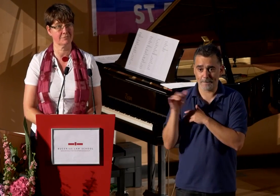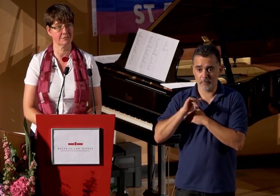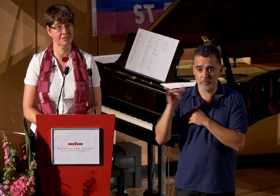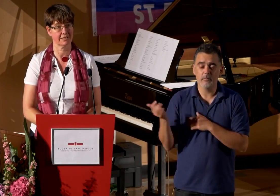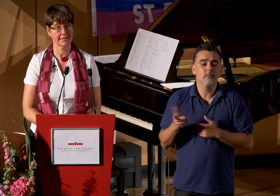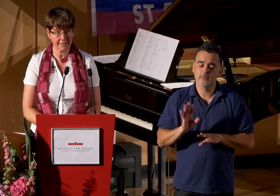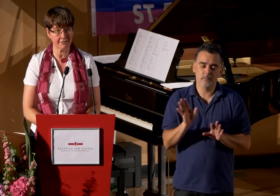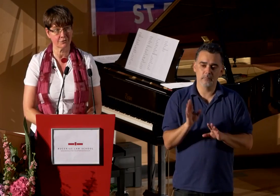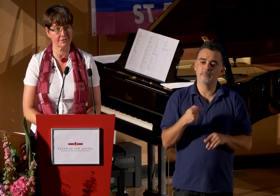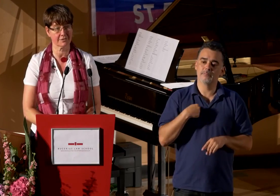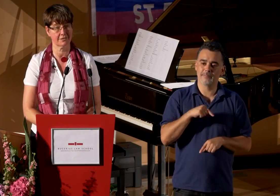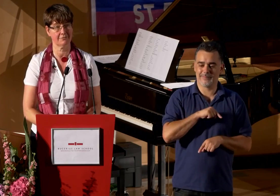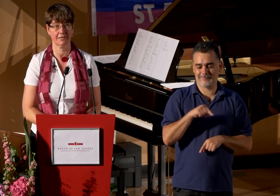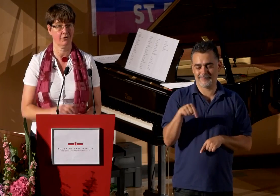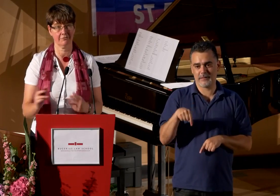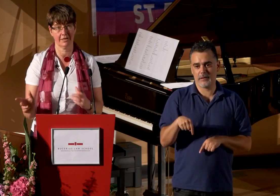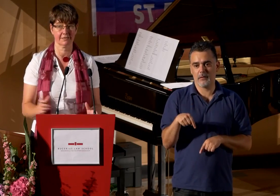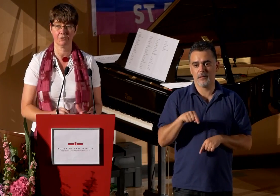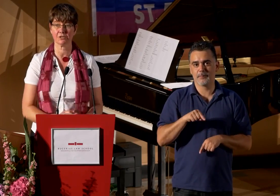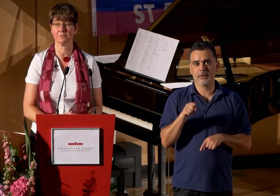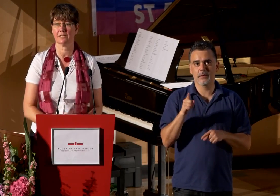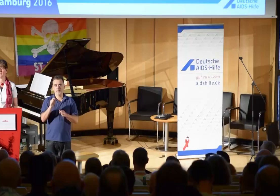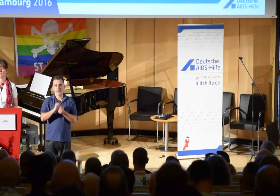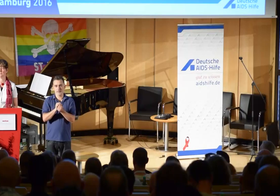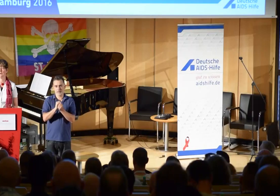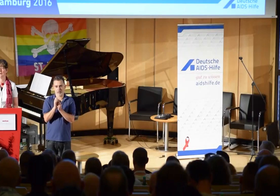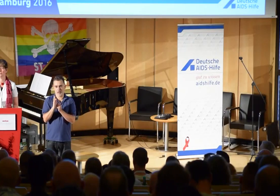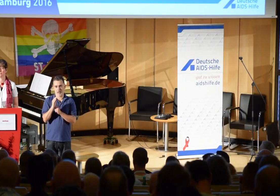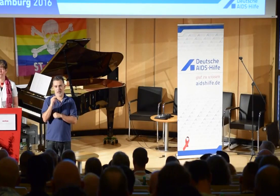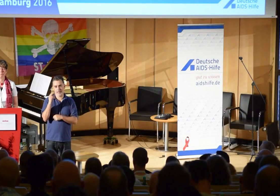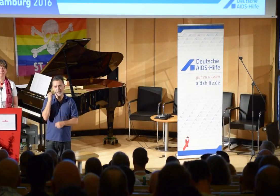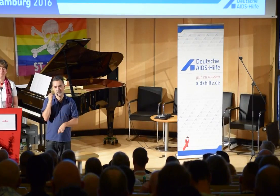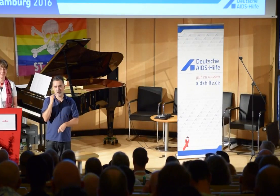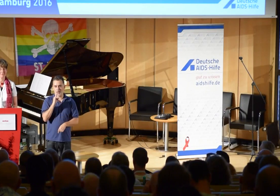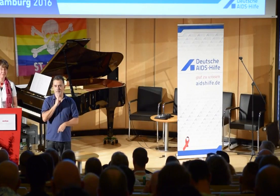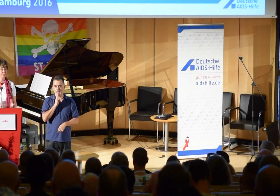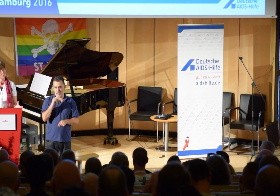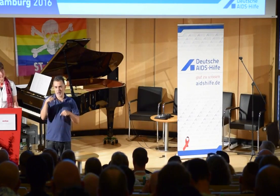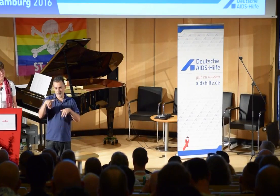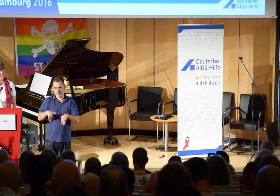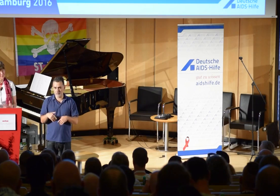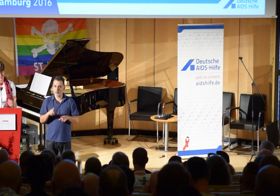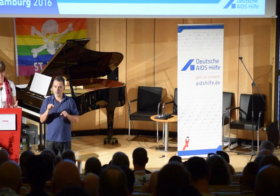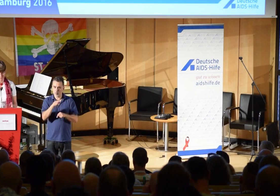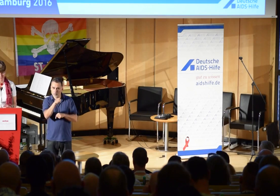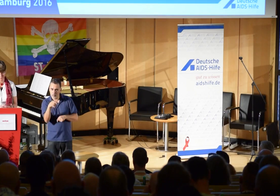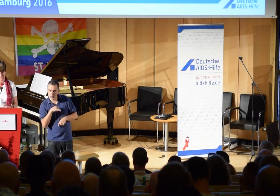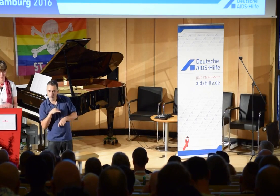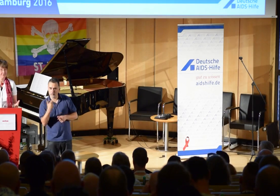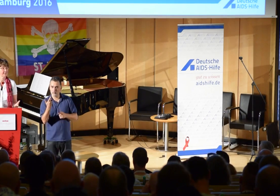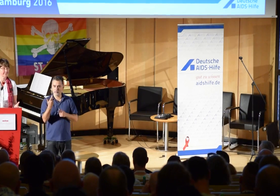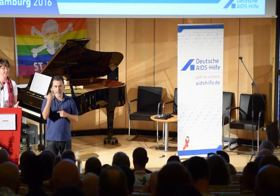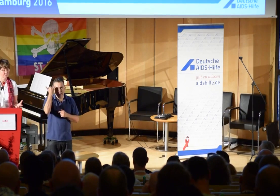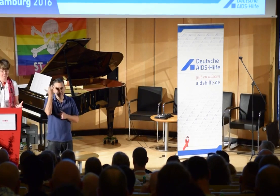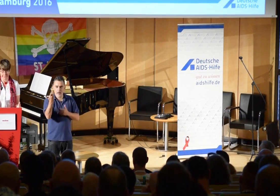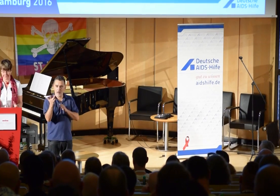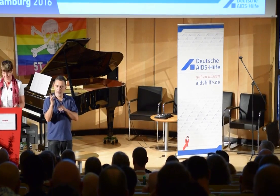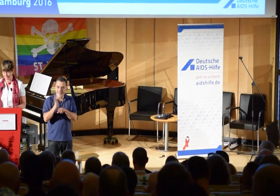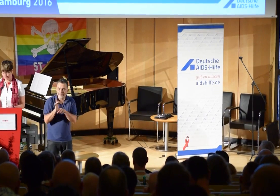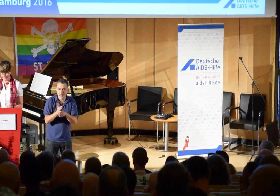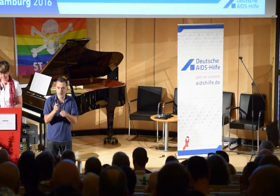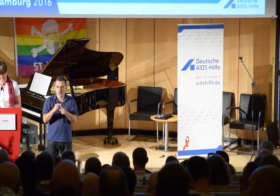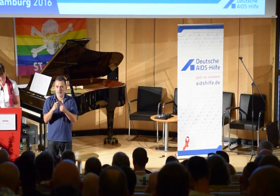bin bis Samstagmittag hier und werde auch an weiteren Workshops teilnehmen und freue mich auf jeden Fall, wenn man mich anspricht, wenn man Anregungen hat, Kritik und